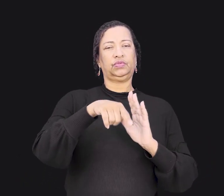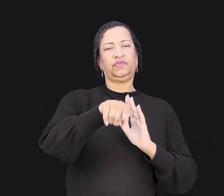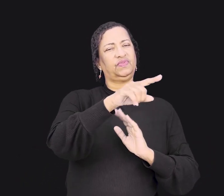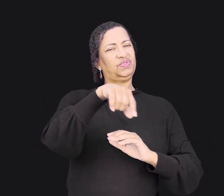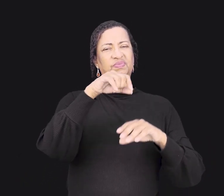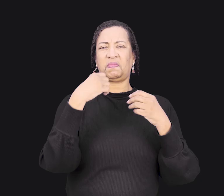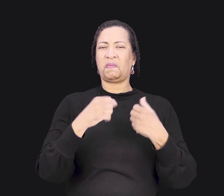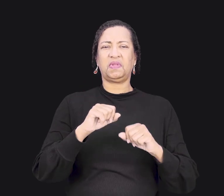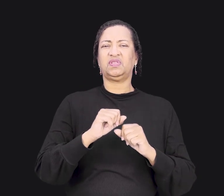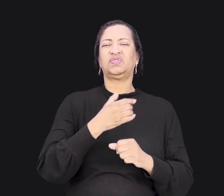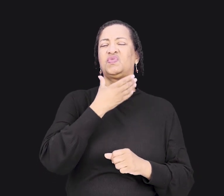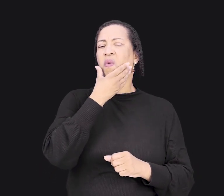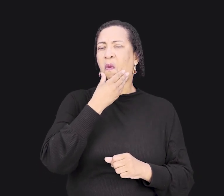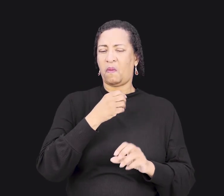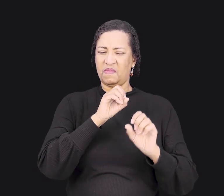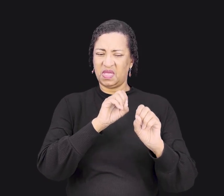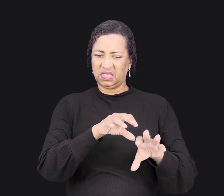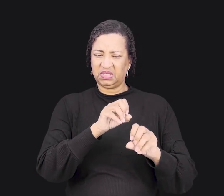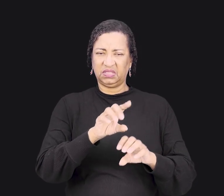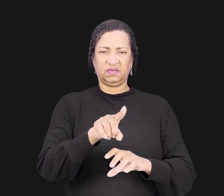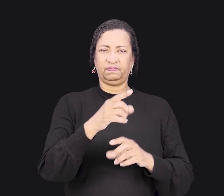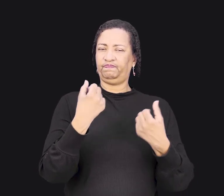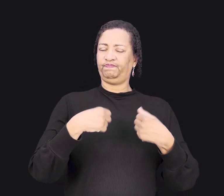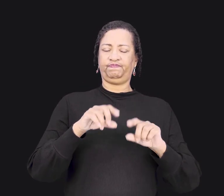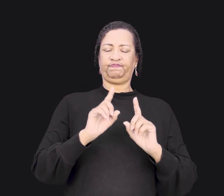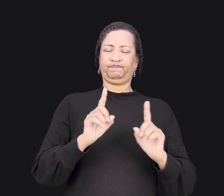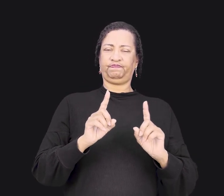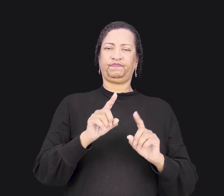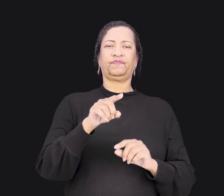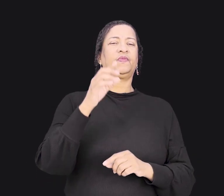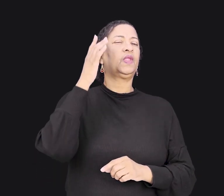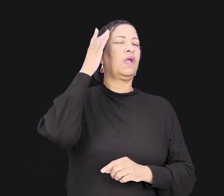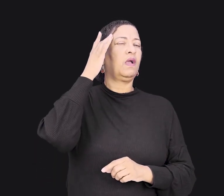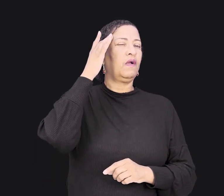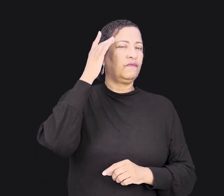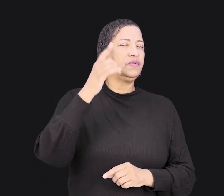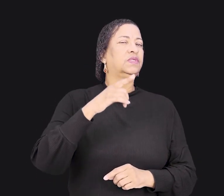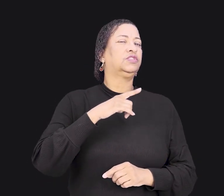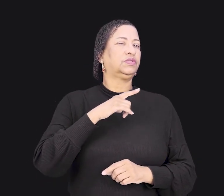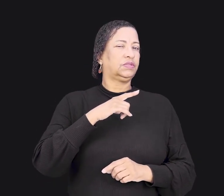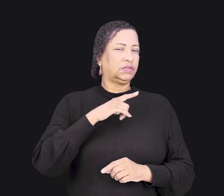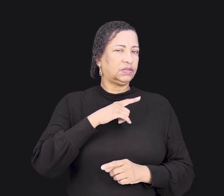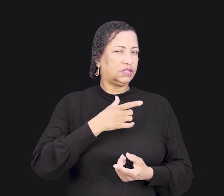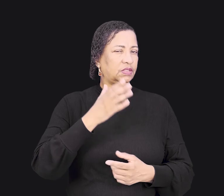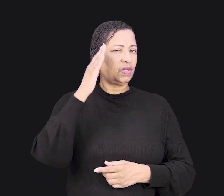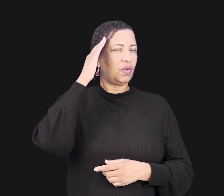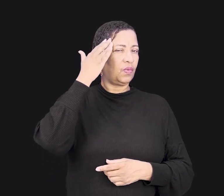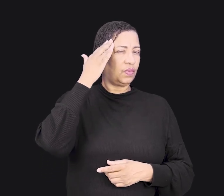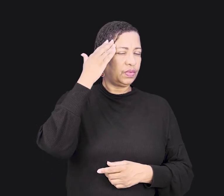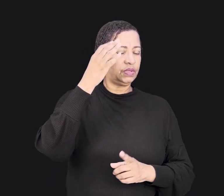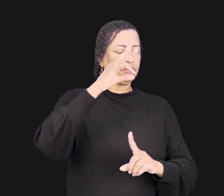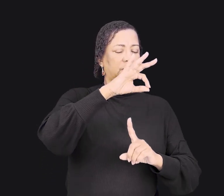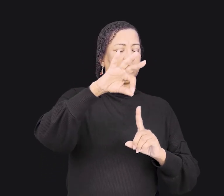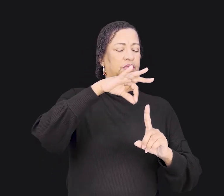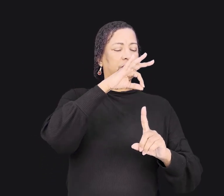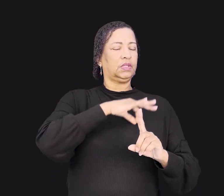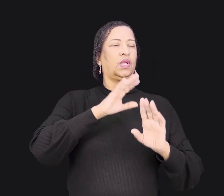precisam que nenhum homem os ensine. Quem você acha que dá o discernimento espiritual de forma que, quando você abre a